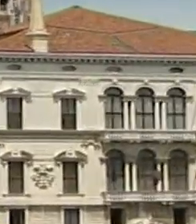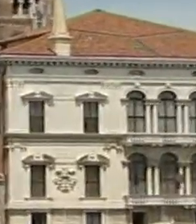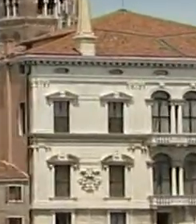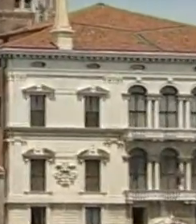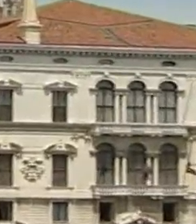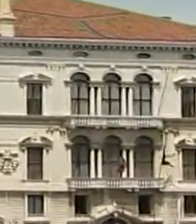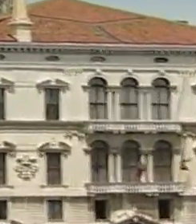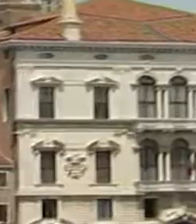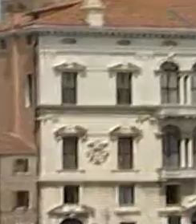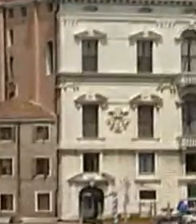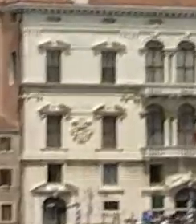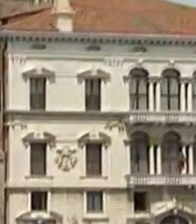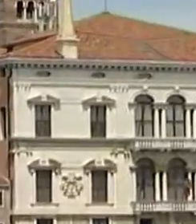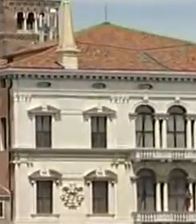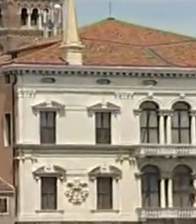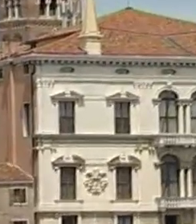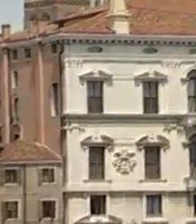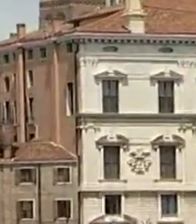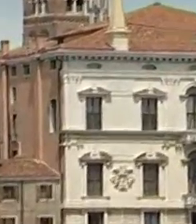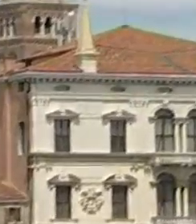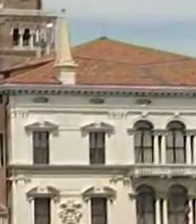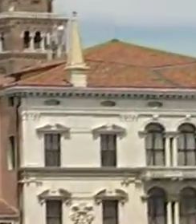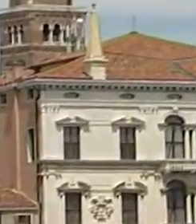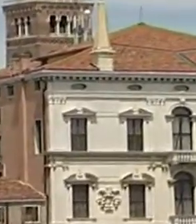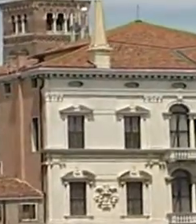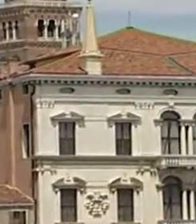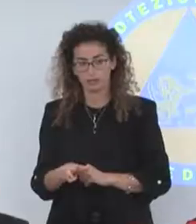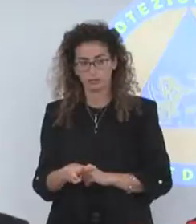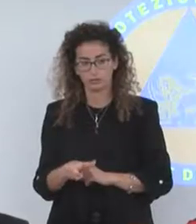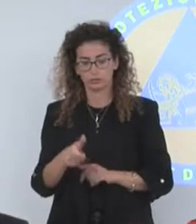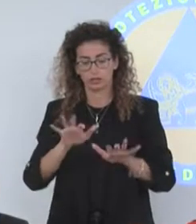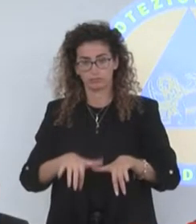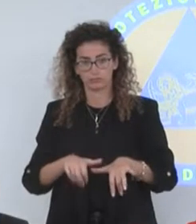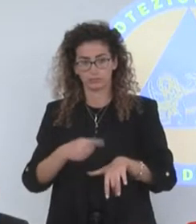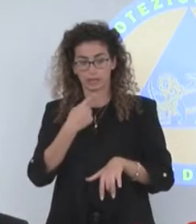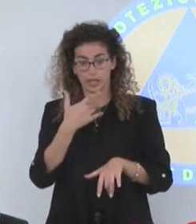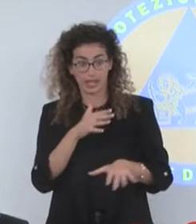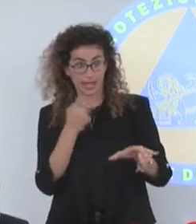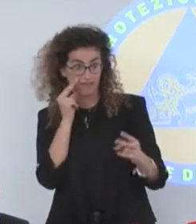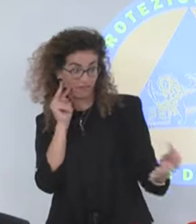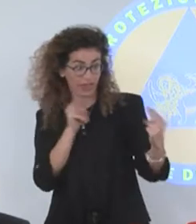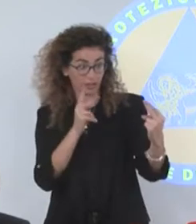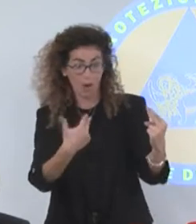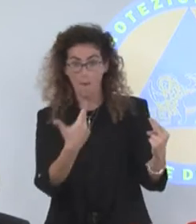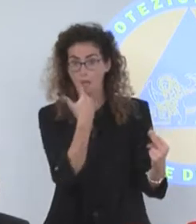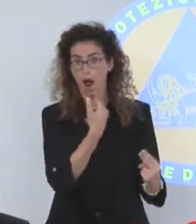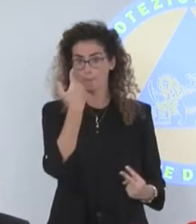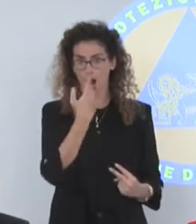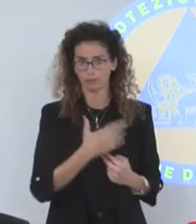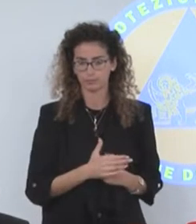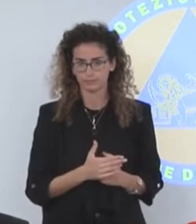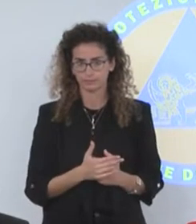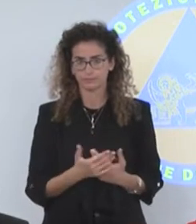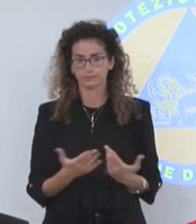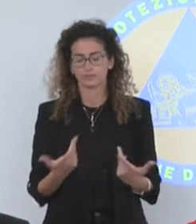rancori violenza fake news e lo stesso presidente della regione veneto è stato vittima di minacce real fatto